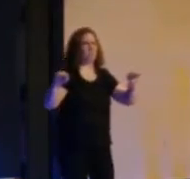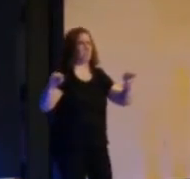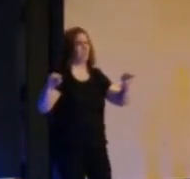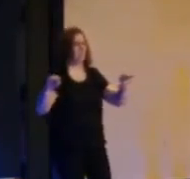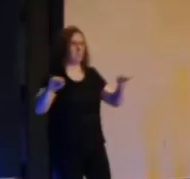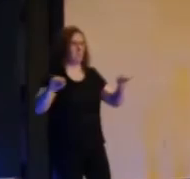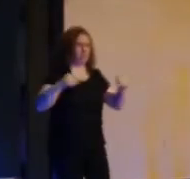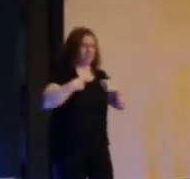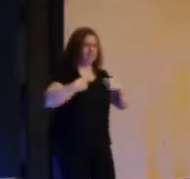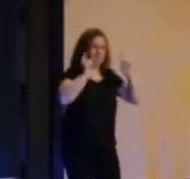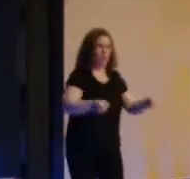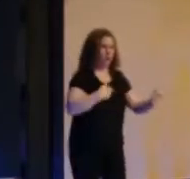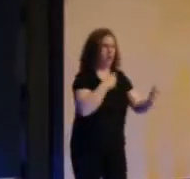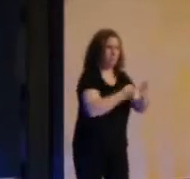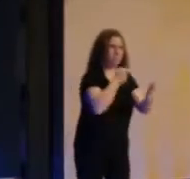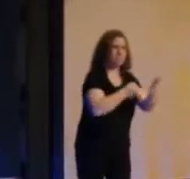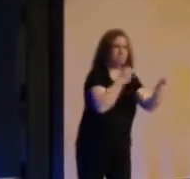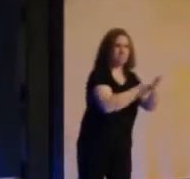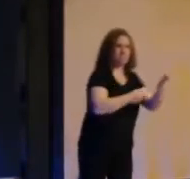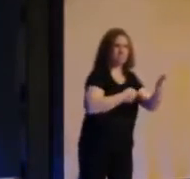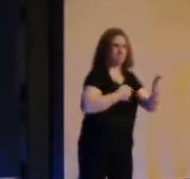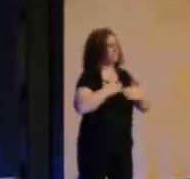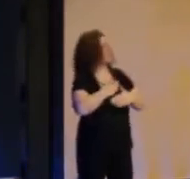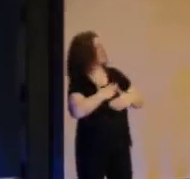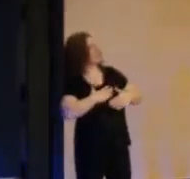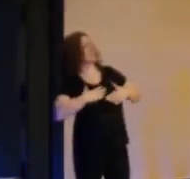oscuridad, oír al silencio,